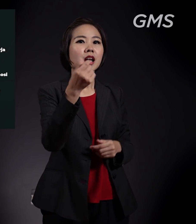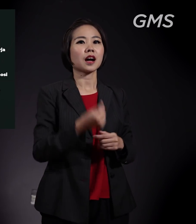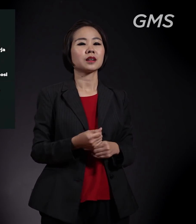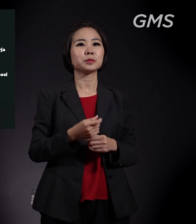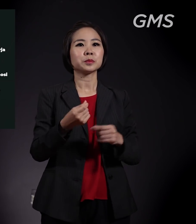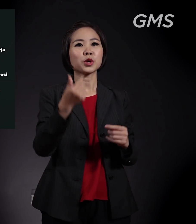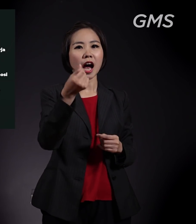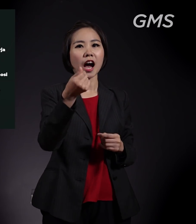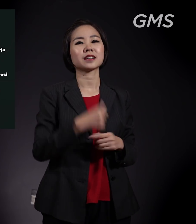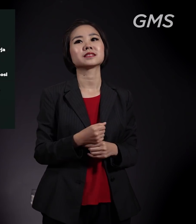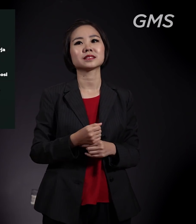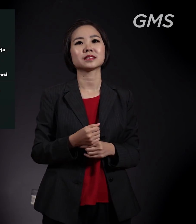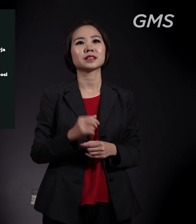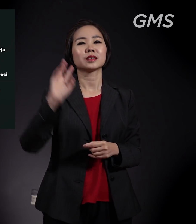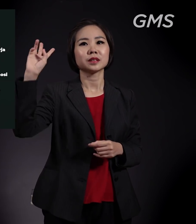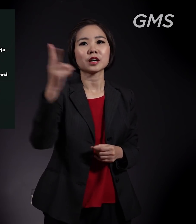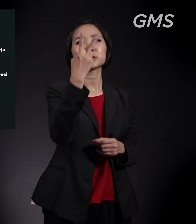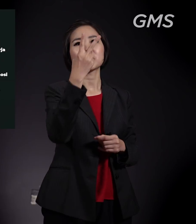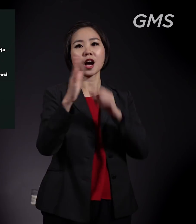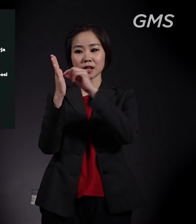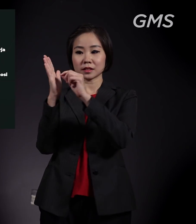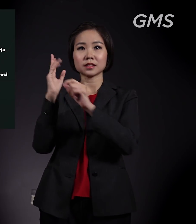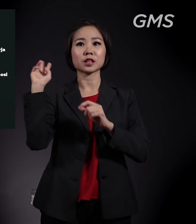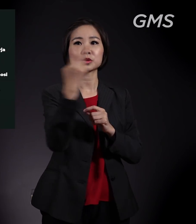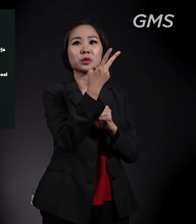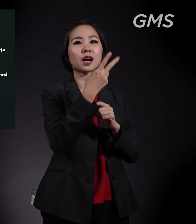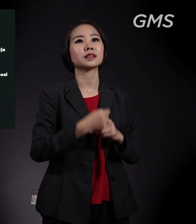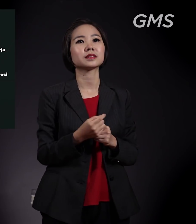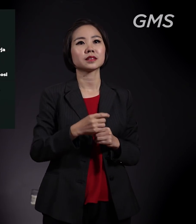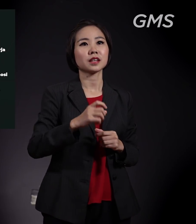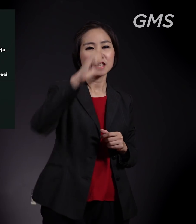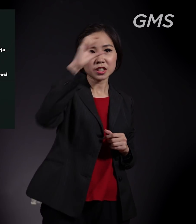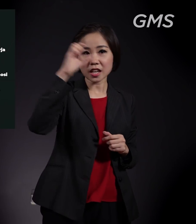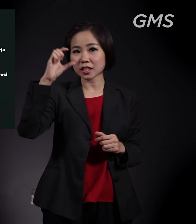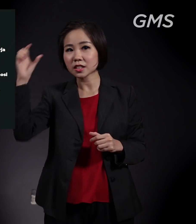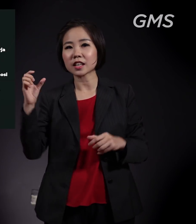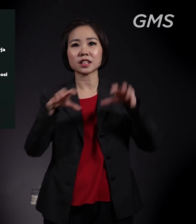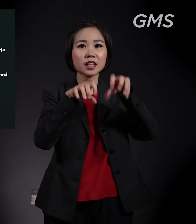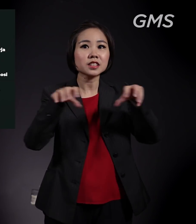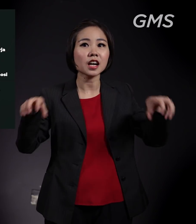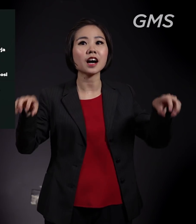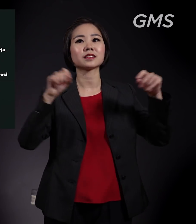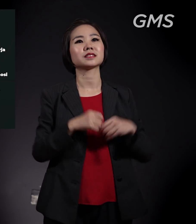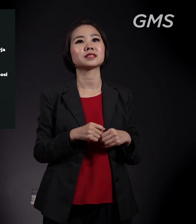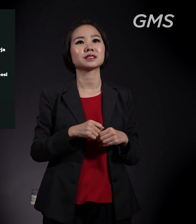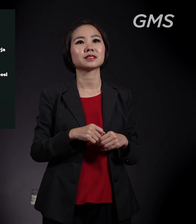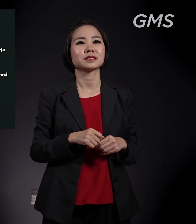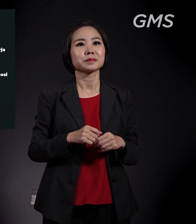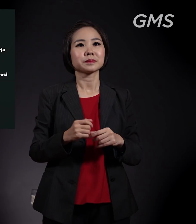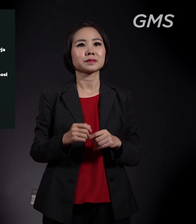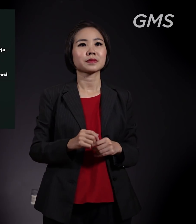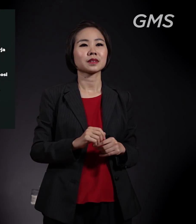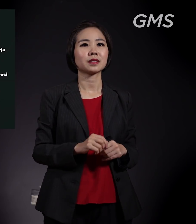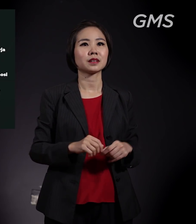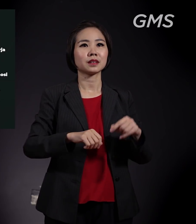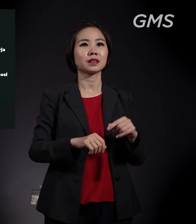adalah fitur lowongan kerja. Buat Anda yang hari ini mungkin mengalami PHK, tidak ada pekerjaan, kami